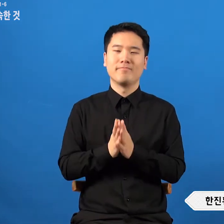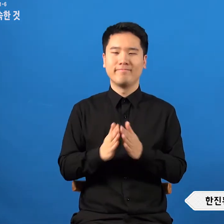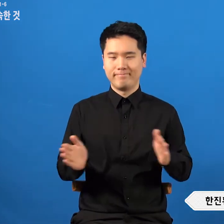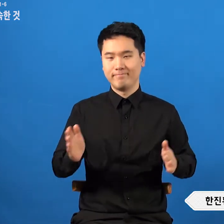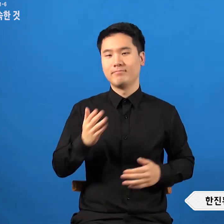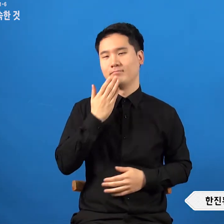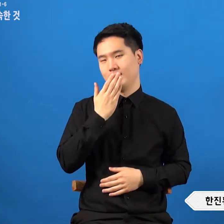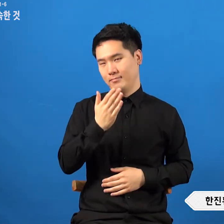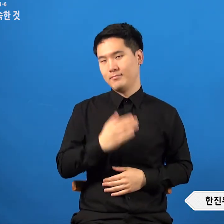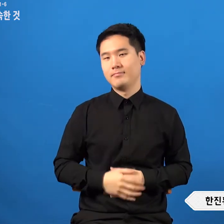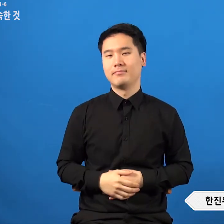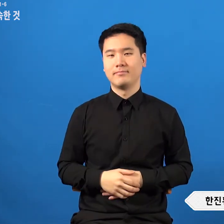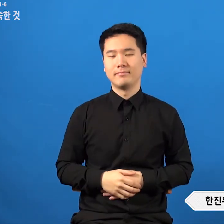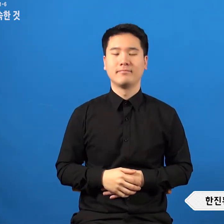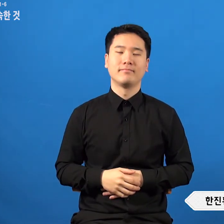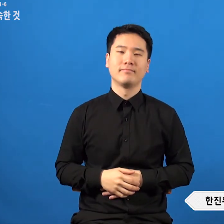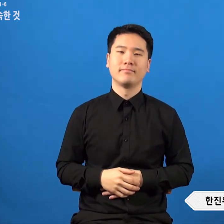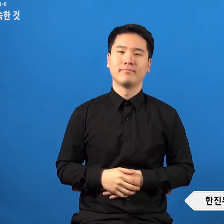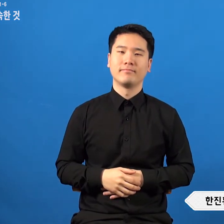할 수가 있습니다.